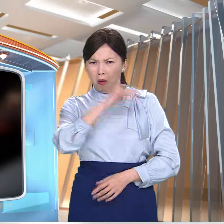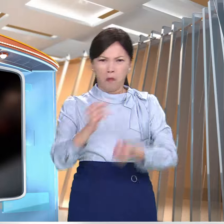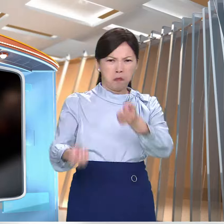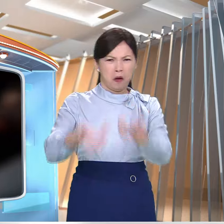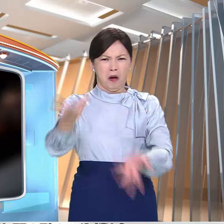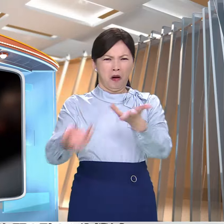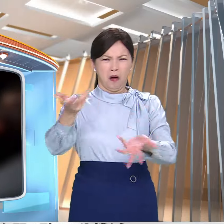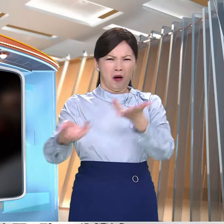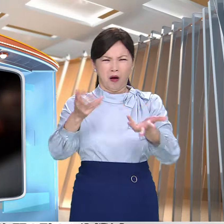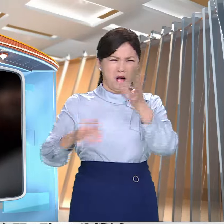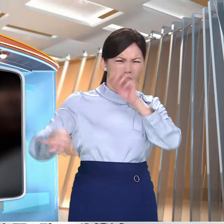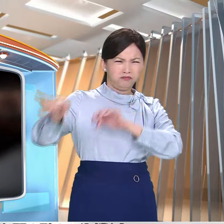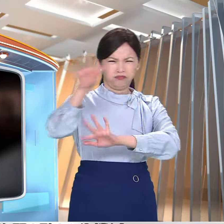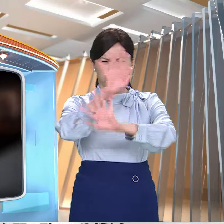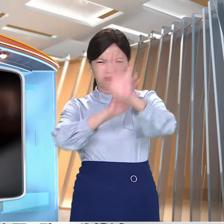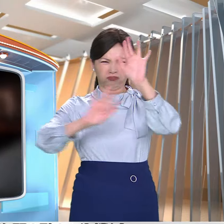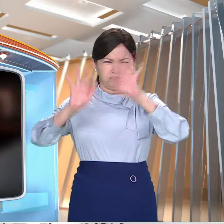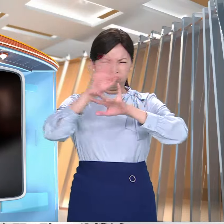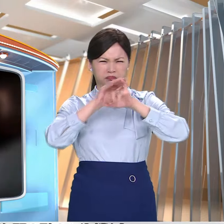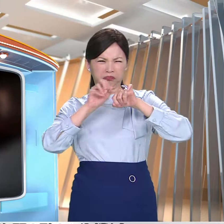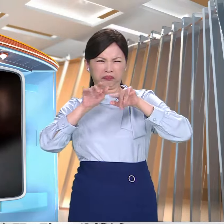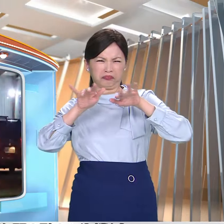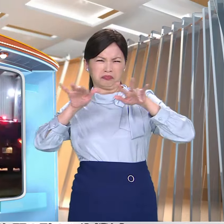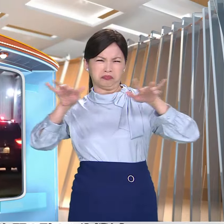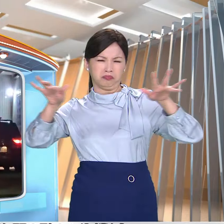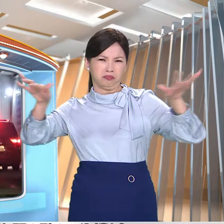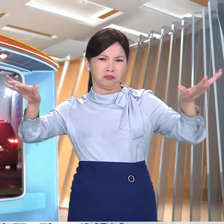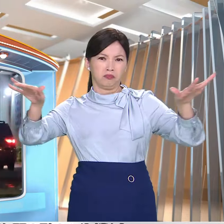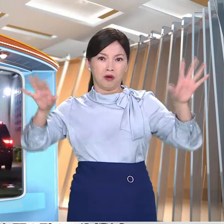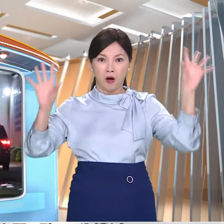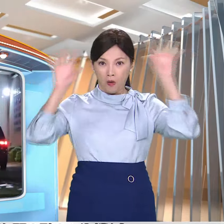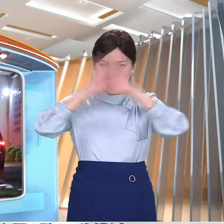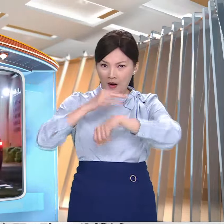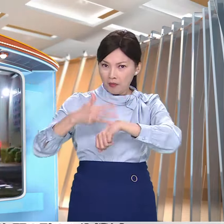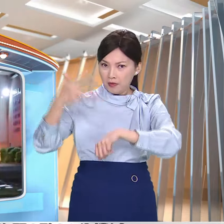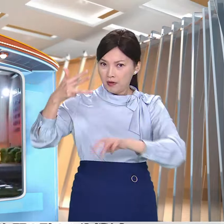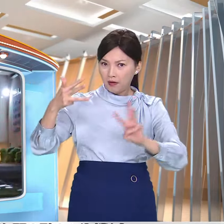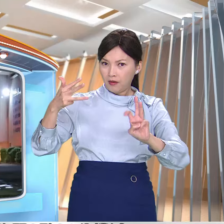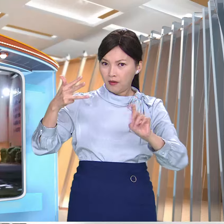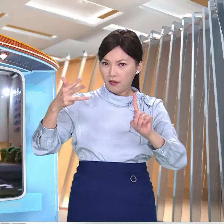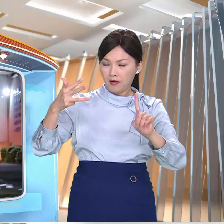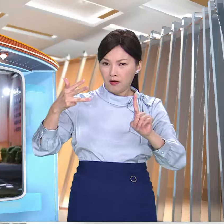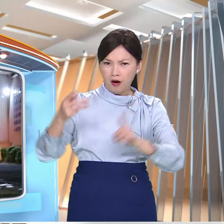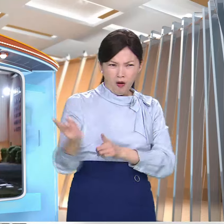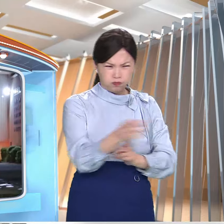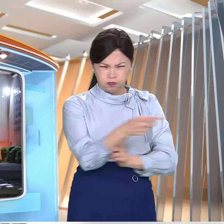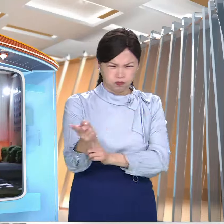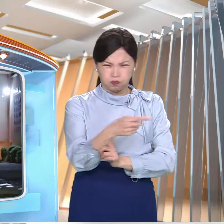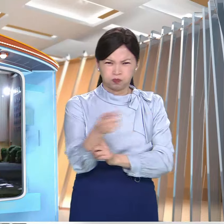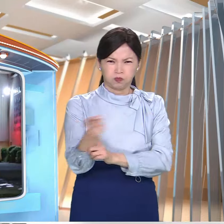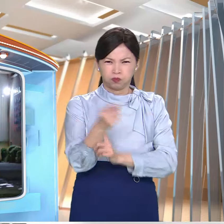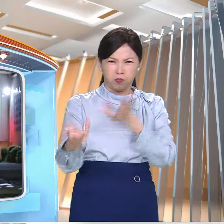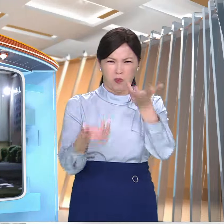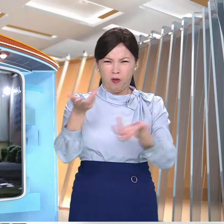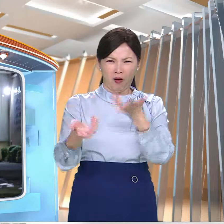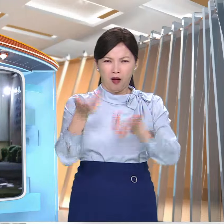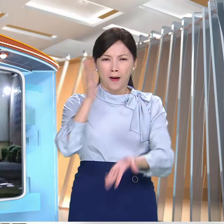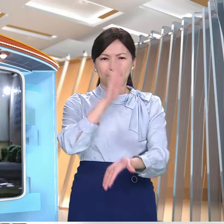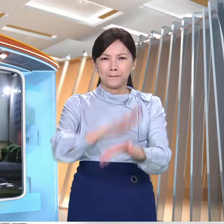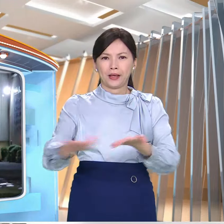火势虽然已经在晚间8:31扑灭，不过桃园环保局提醒，杨梅